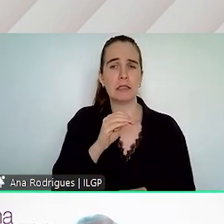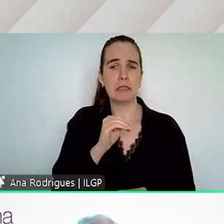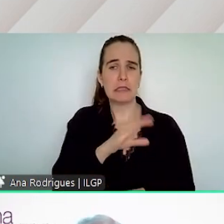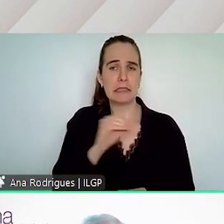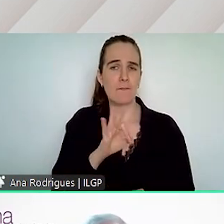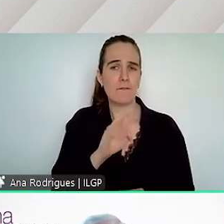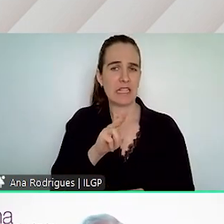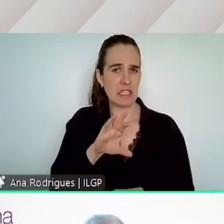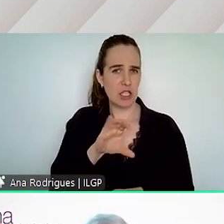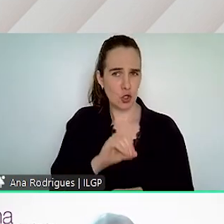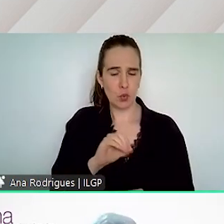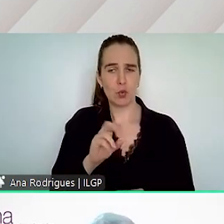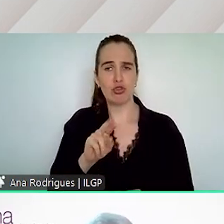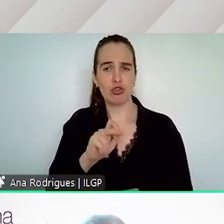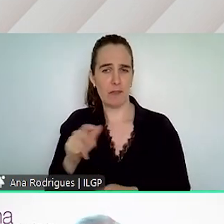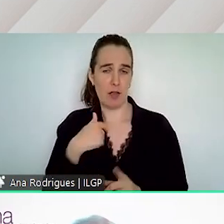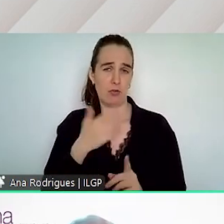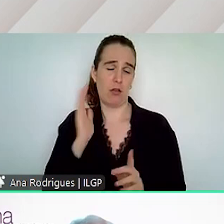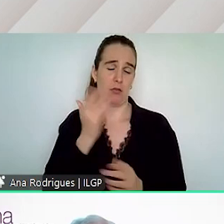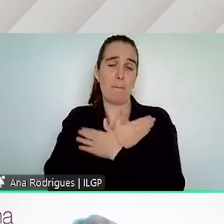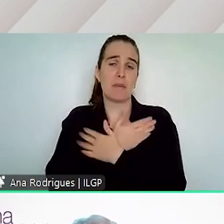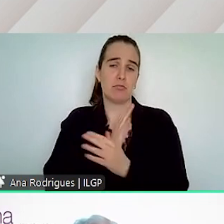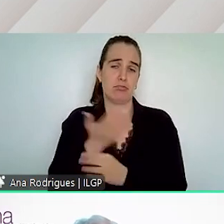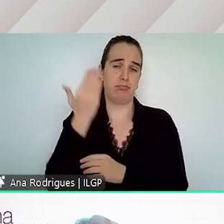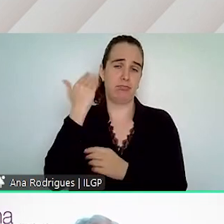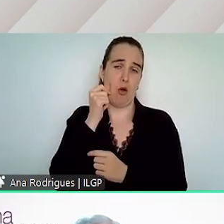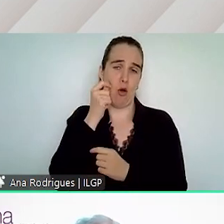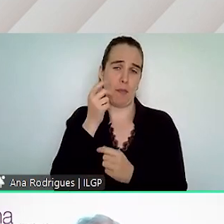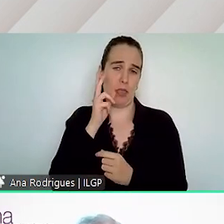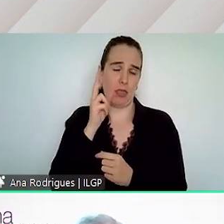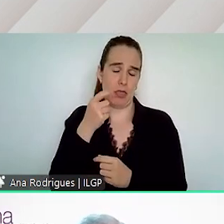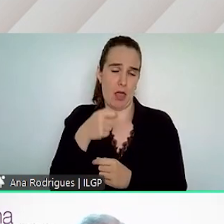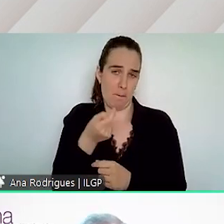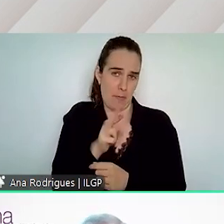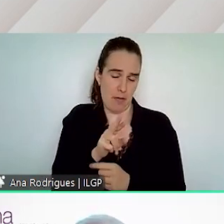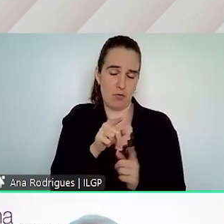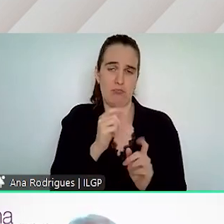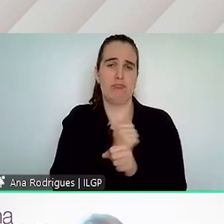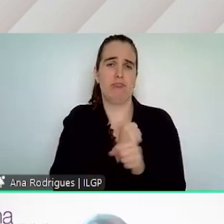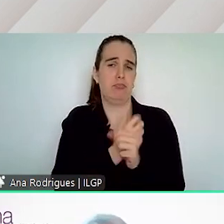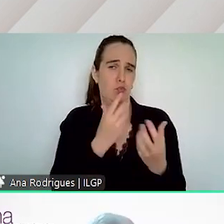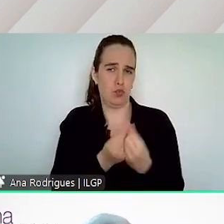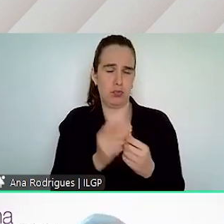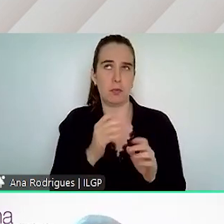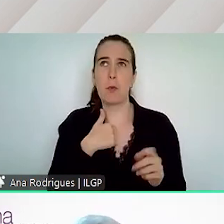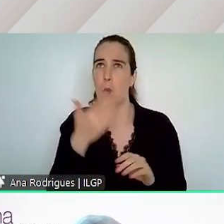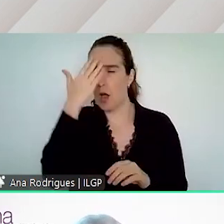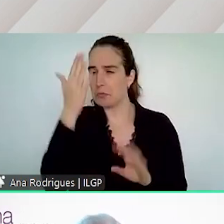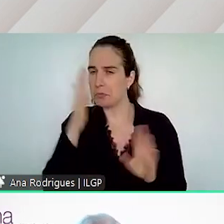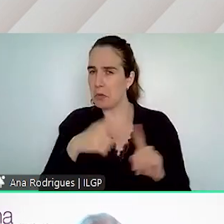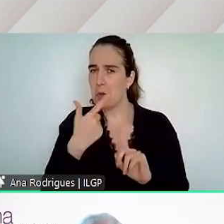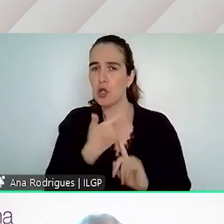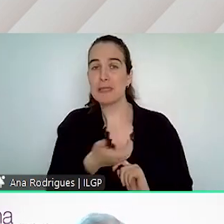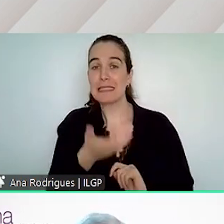antigo diretor dele, o professor Salles Luís, com quem trabalhei bastante. E nesse movimento, salvo por volta de 2007,